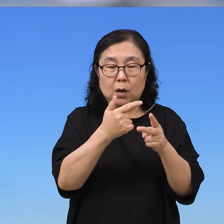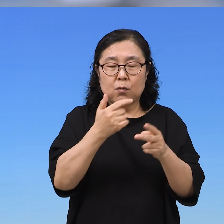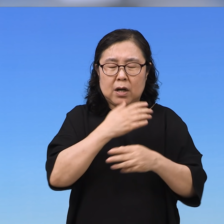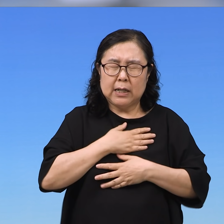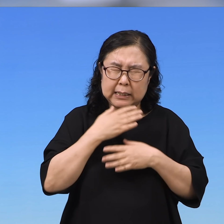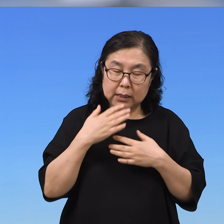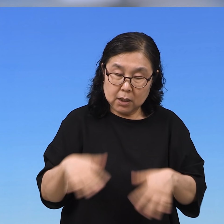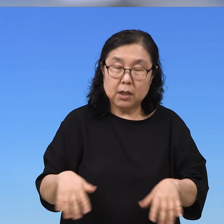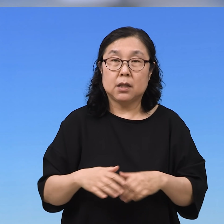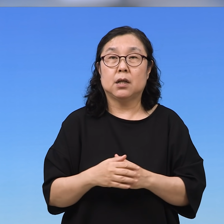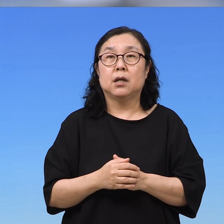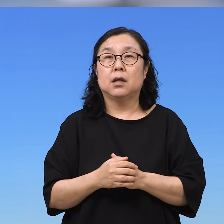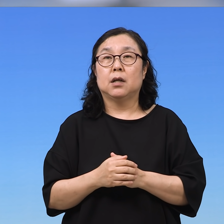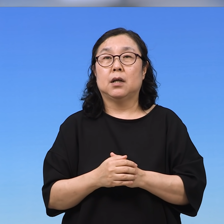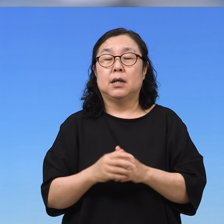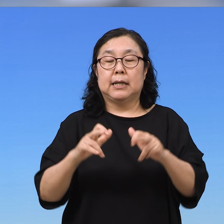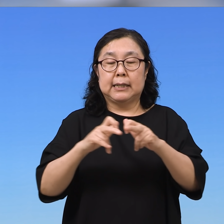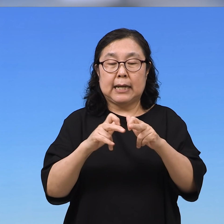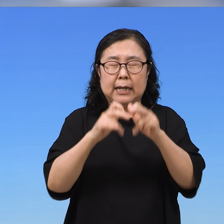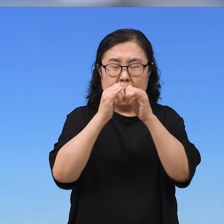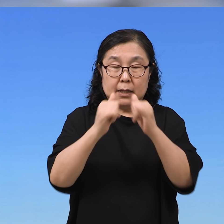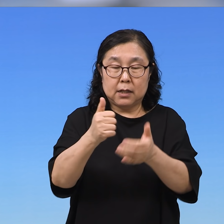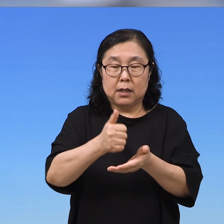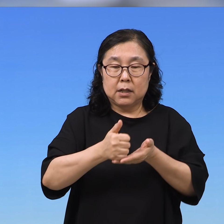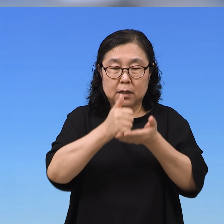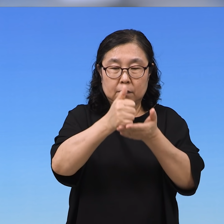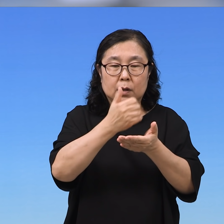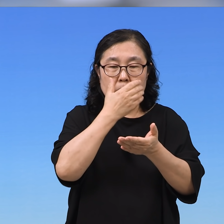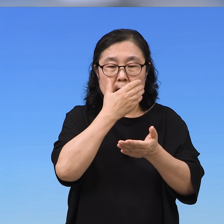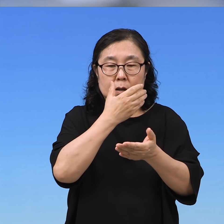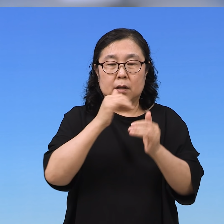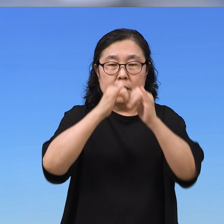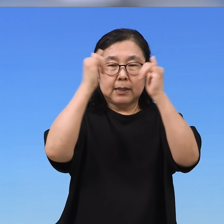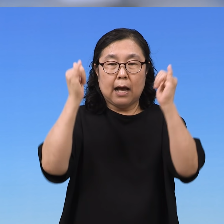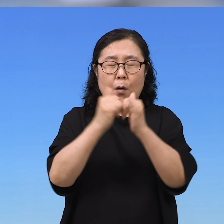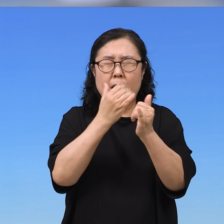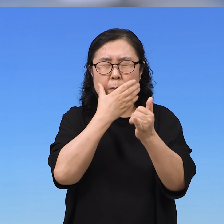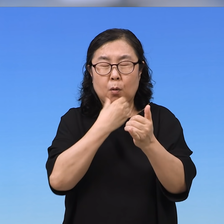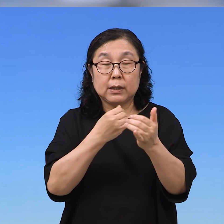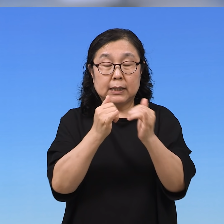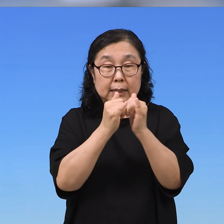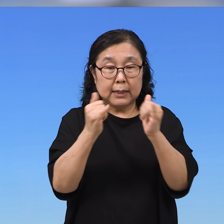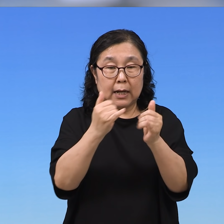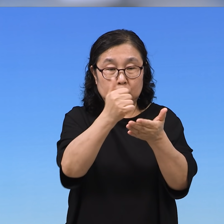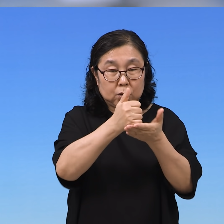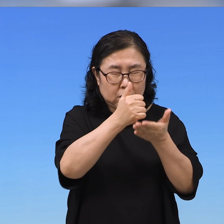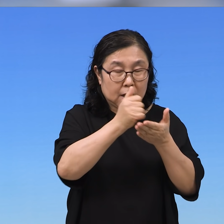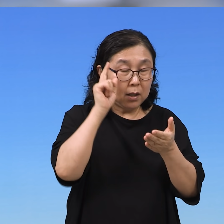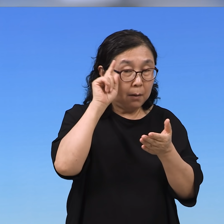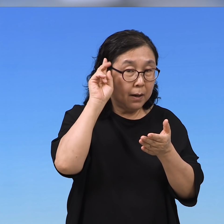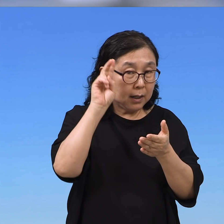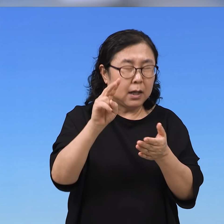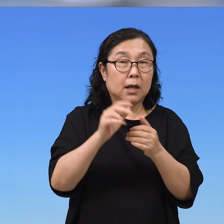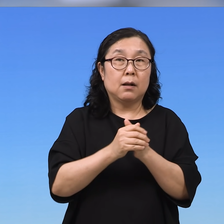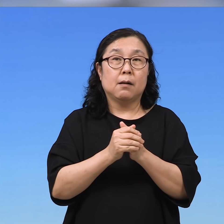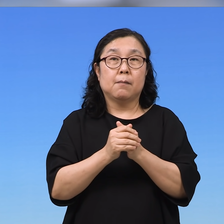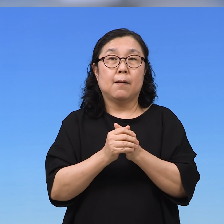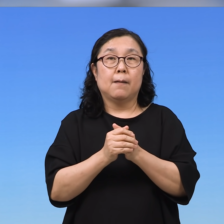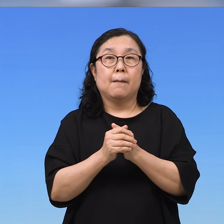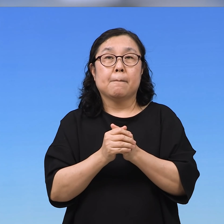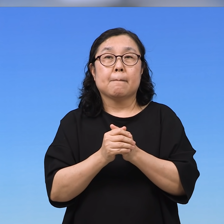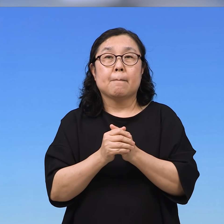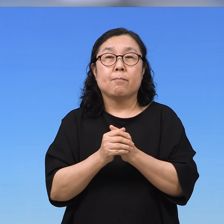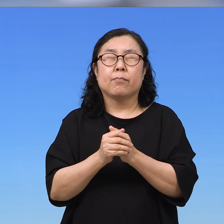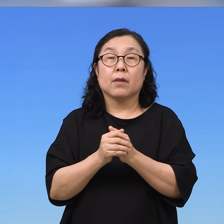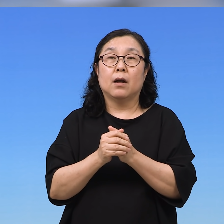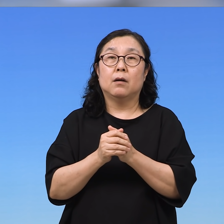너무너무 지쳐있는 우리 그 장애인들을 섬기는 그 복지사들을 초청한다든지 그래서 이제 1박 2일 그